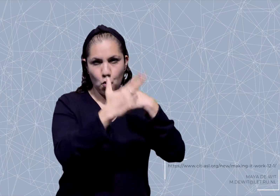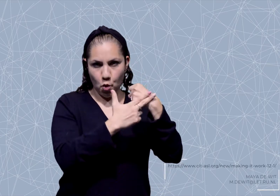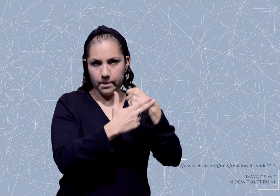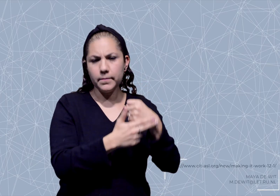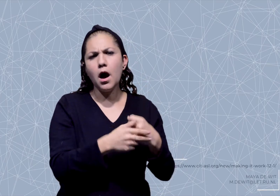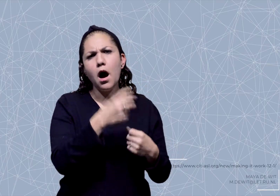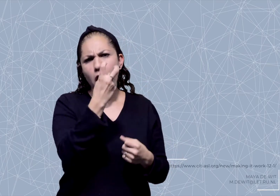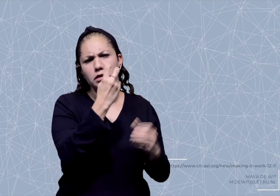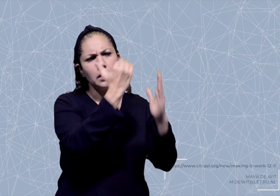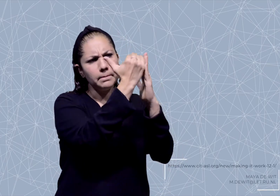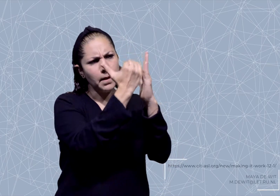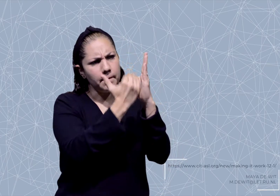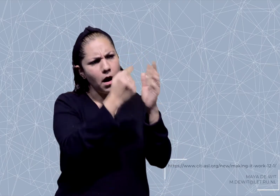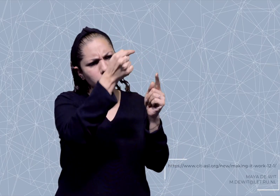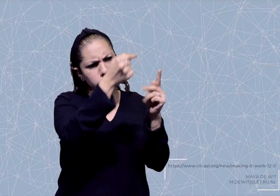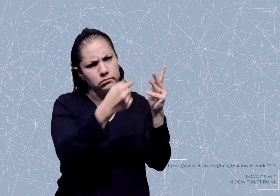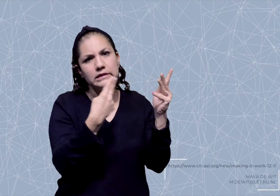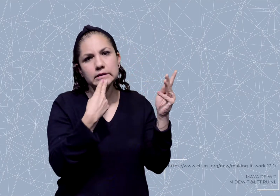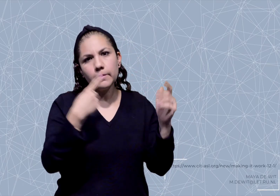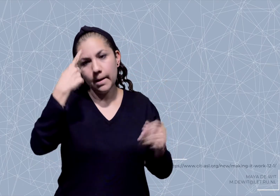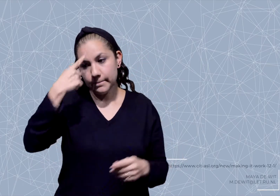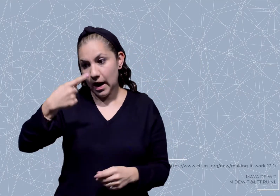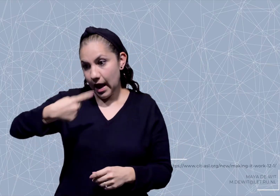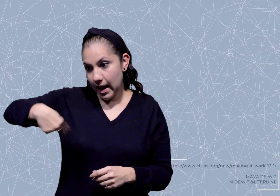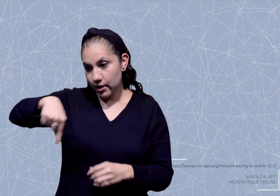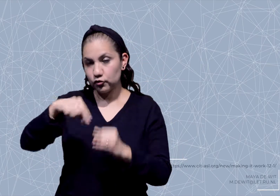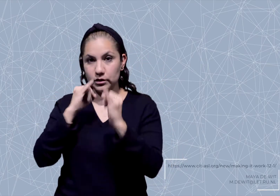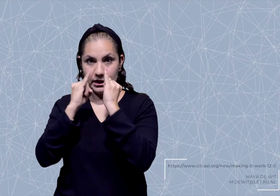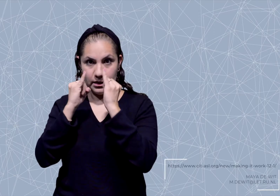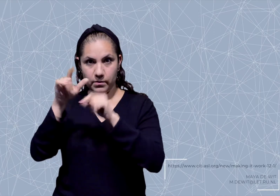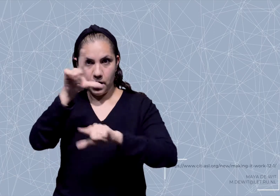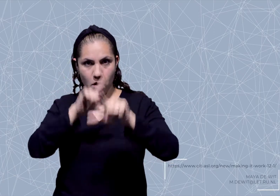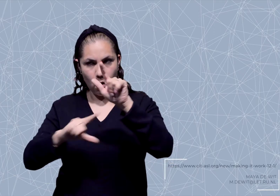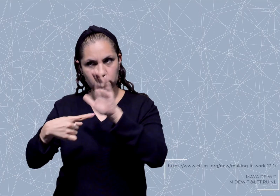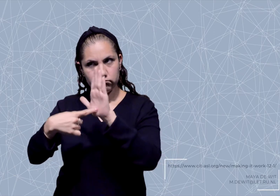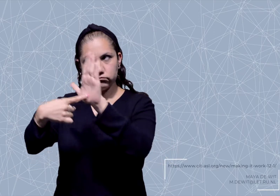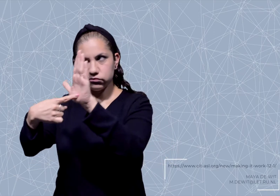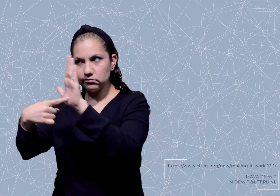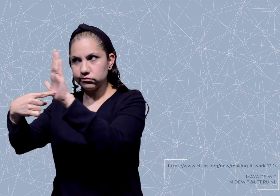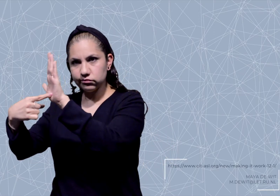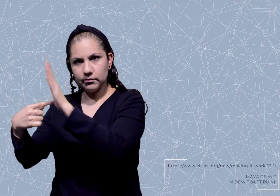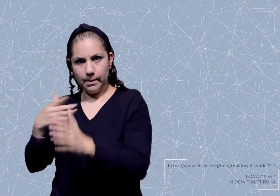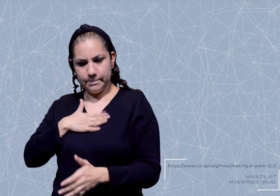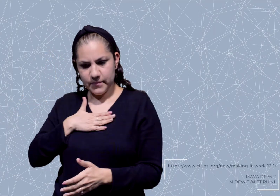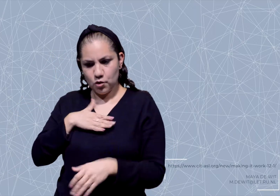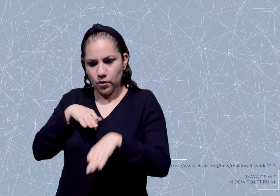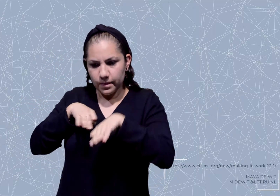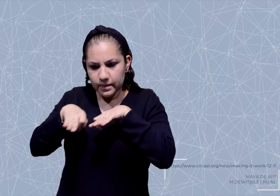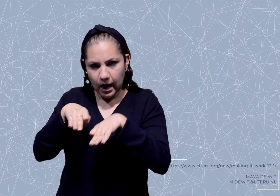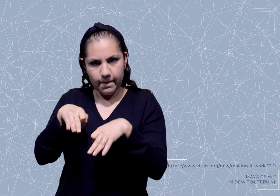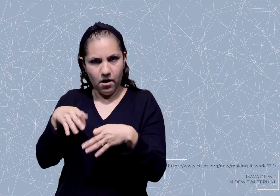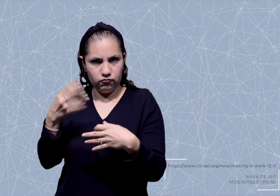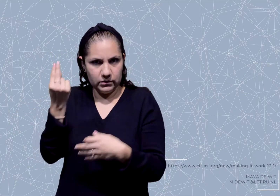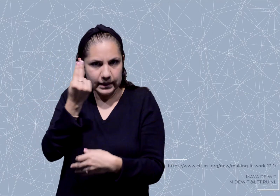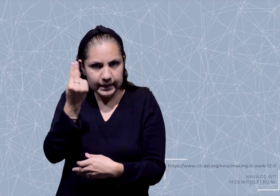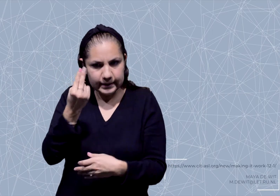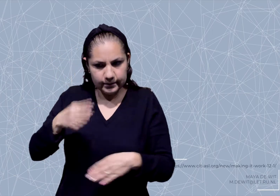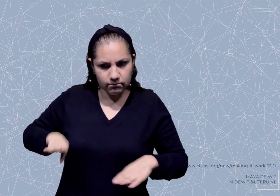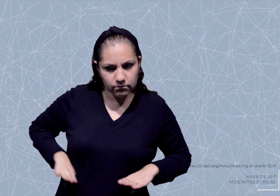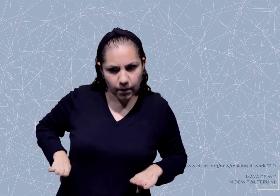de señas puedan solicitar condiciones de trabajo adecuadas para los que se desempeñan como intérpretes